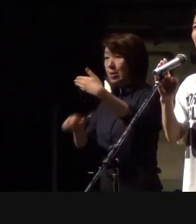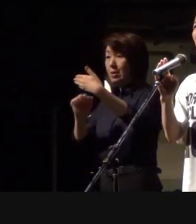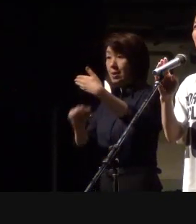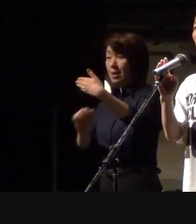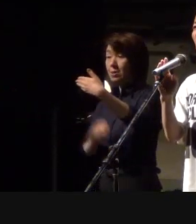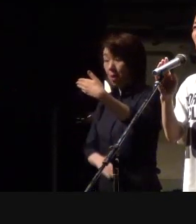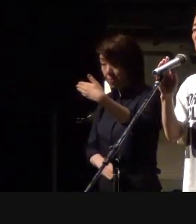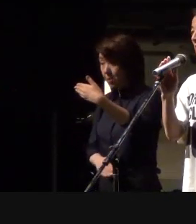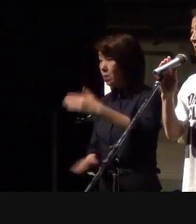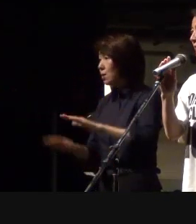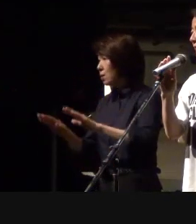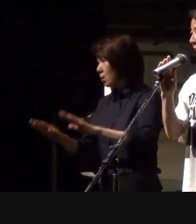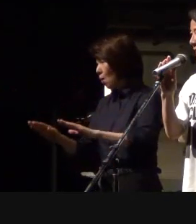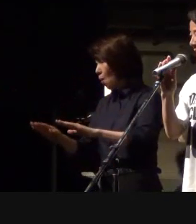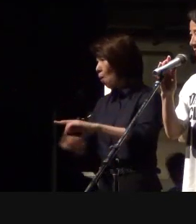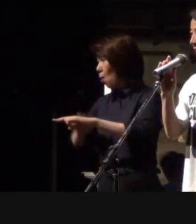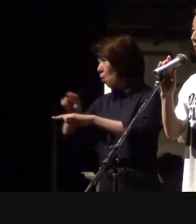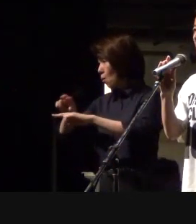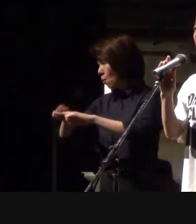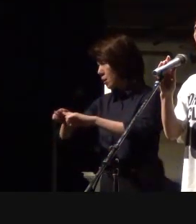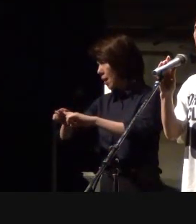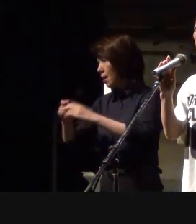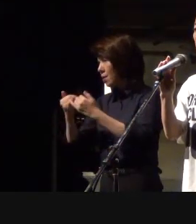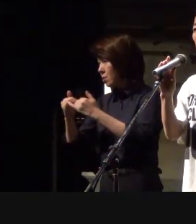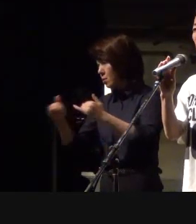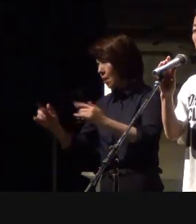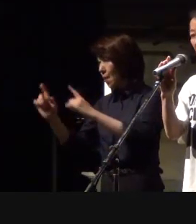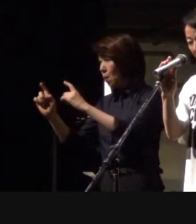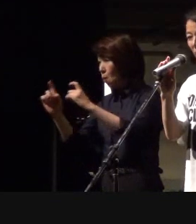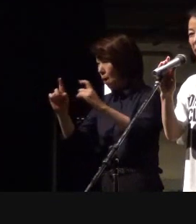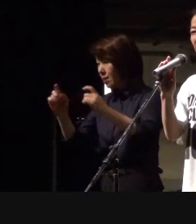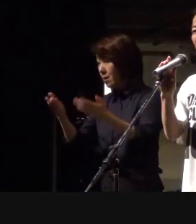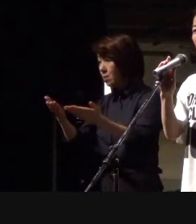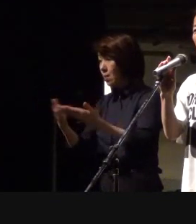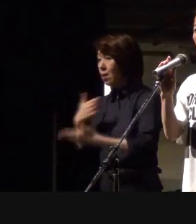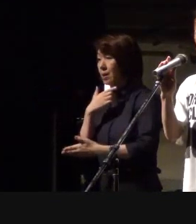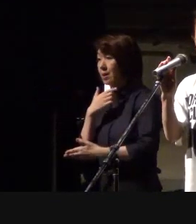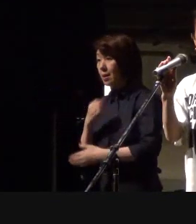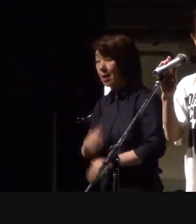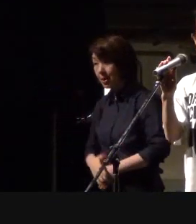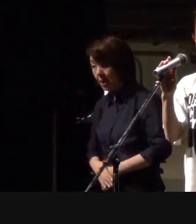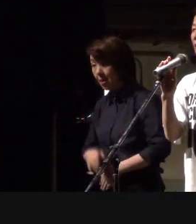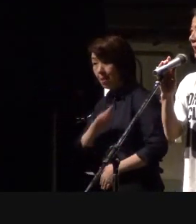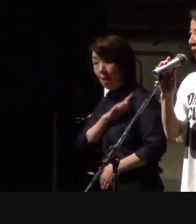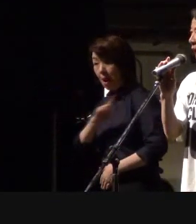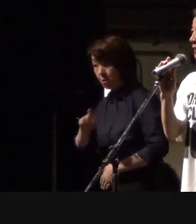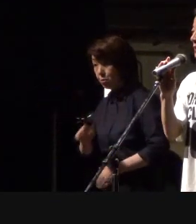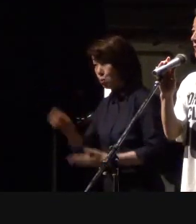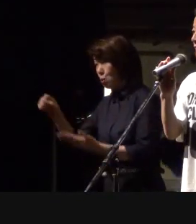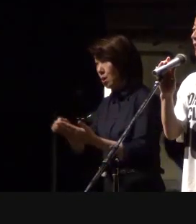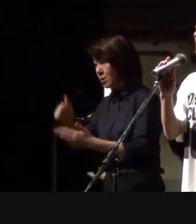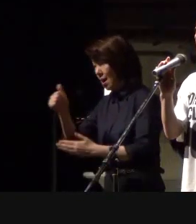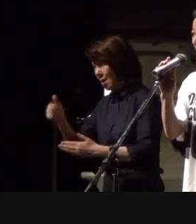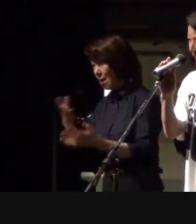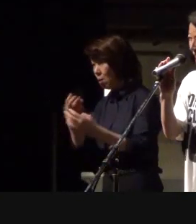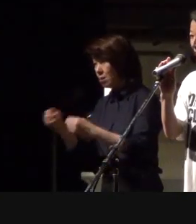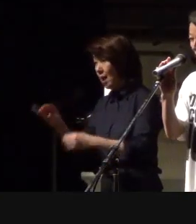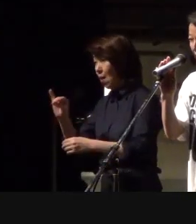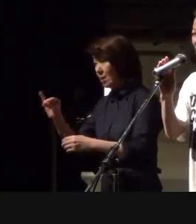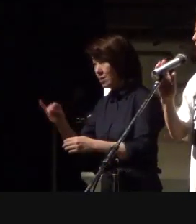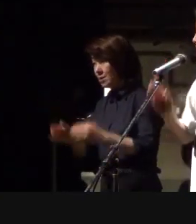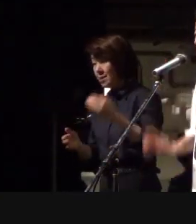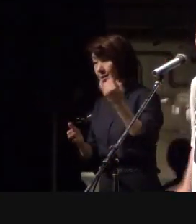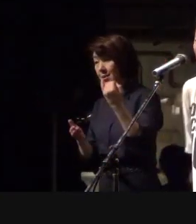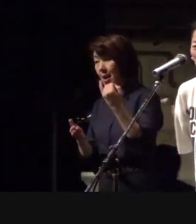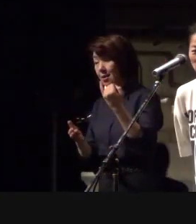ます。で、今日お越しいただいています方にご挨拶をいただきます。まず作家の沢地久江さ